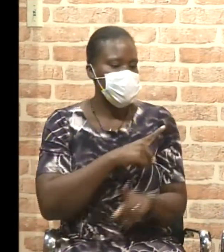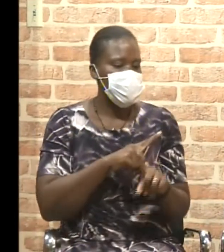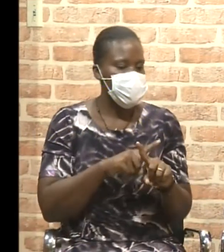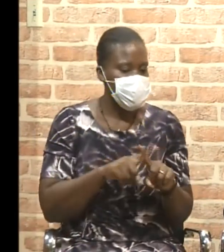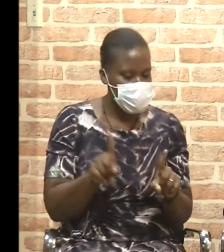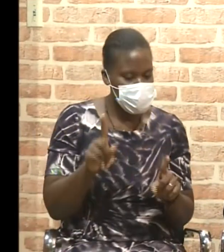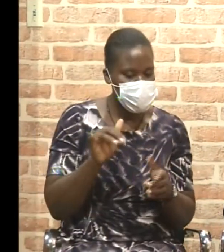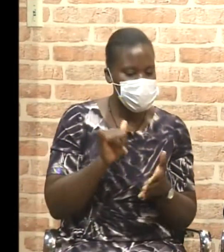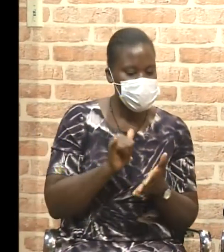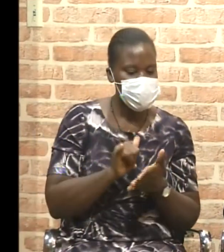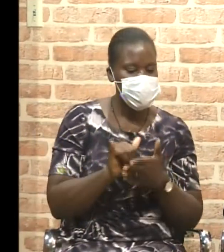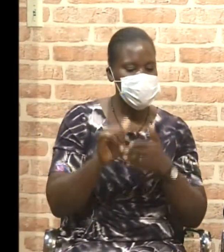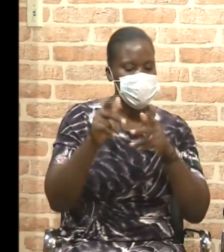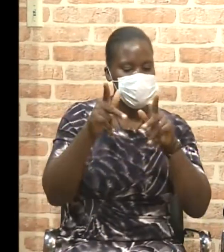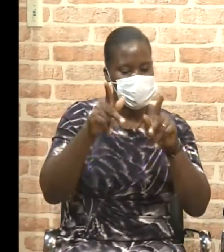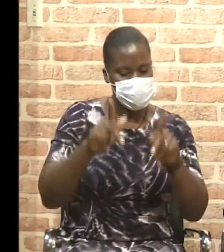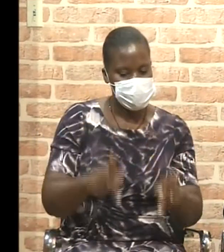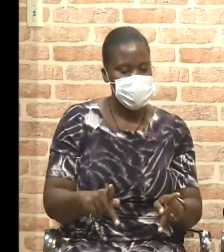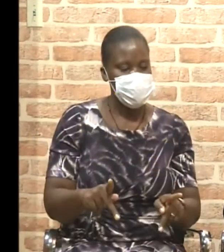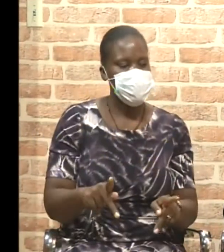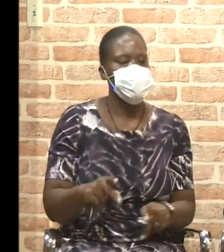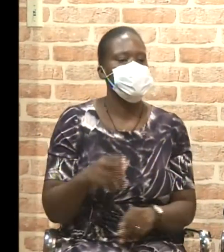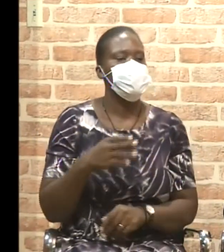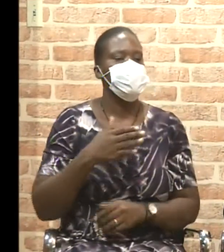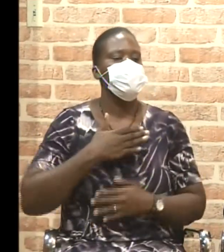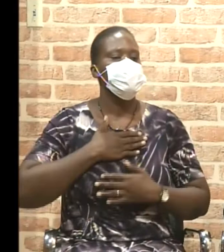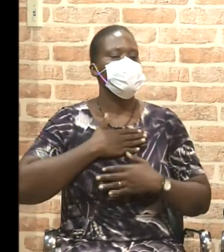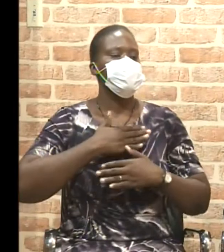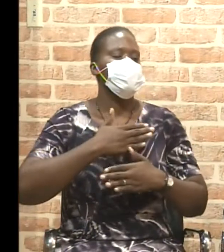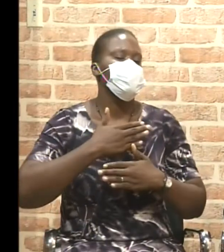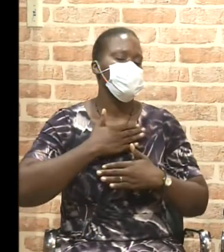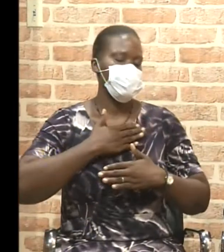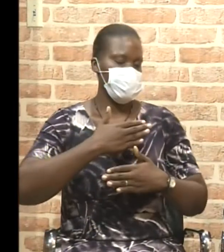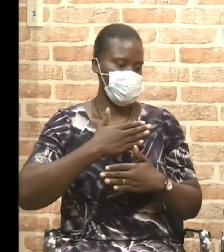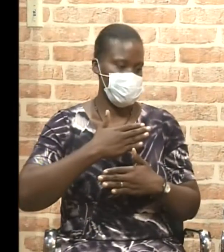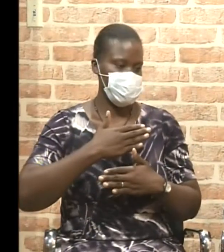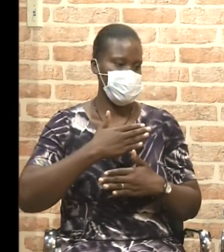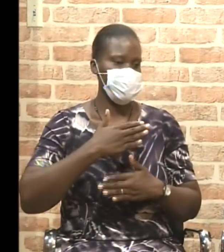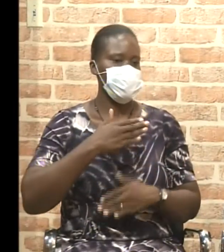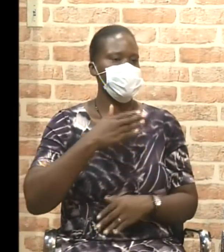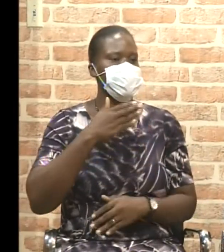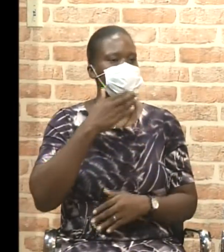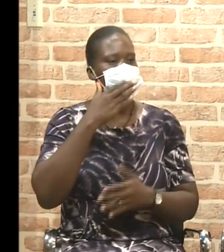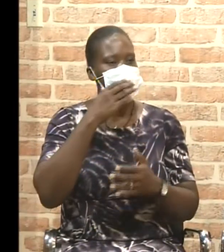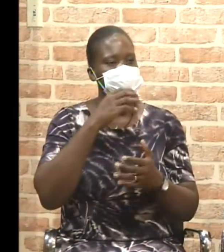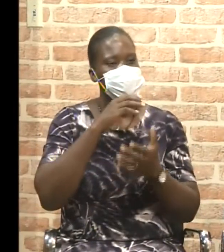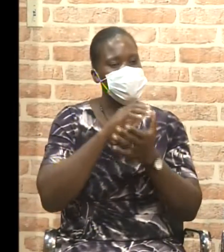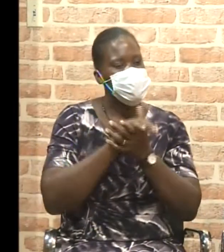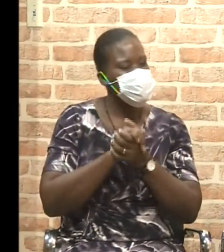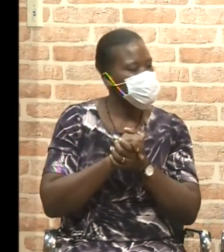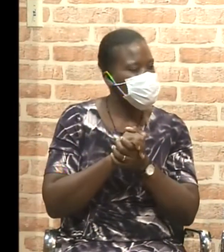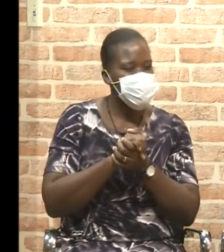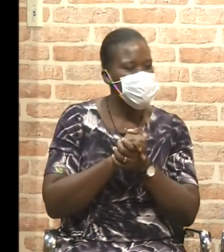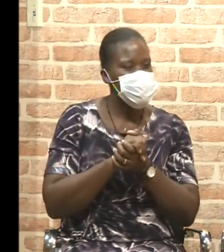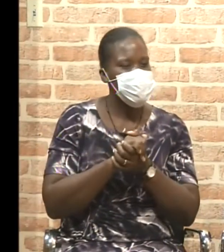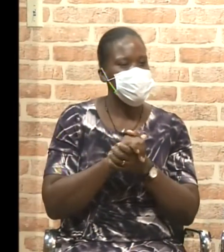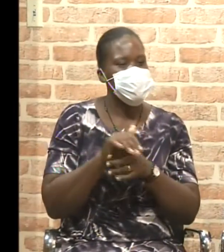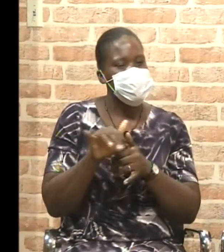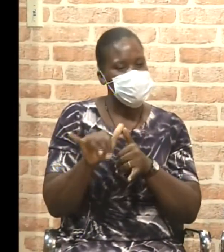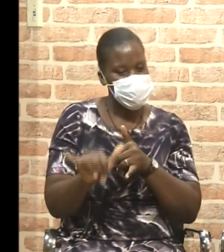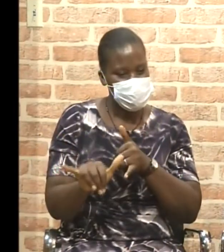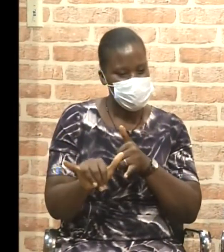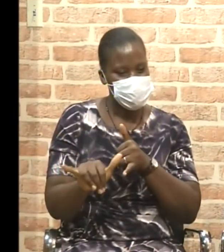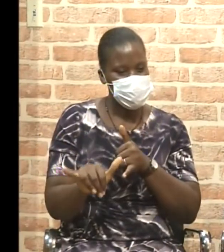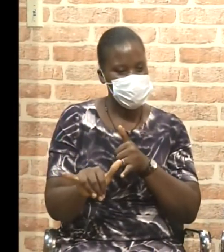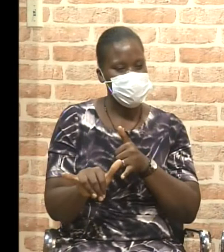que son monde qui a risque, c'est-à-dire qui est asthmatique, donc, je ne suis pas sûr que le tout le temps, il était supposé